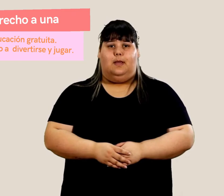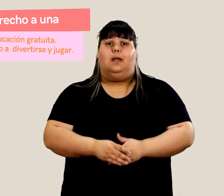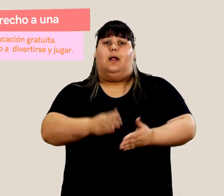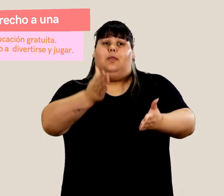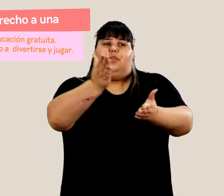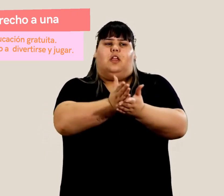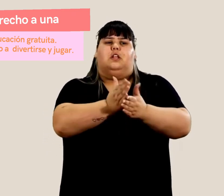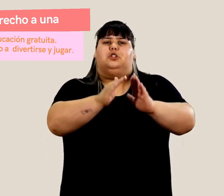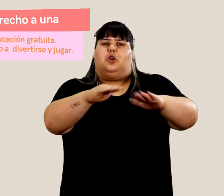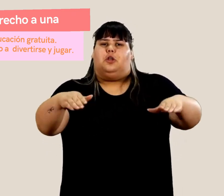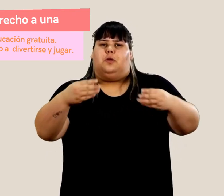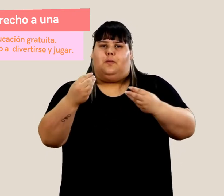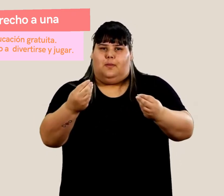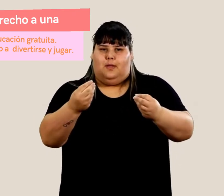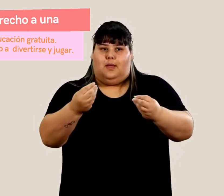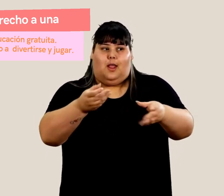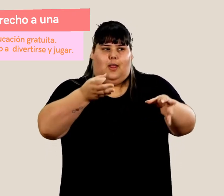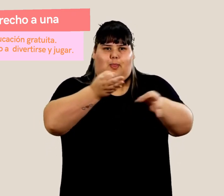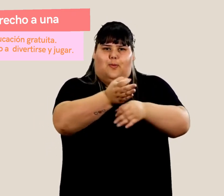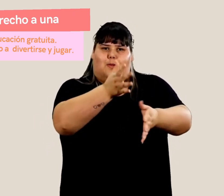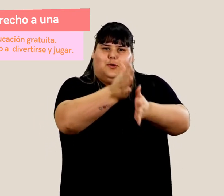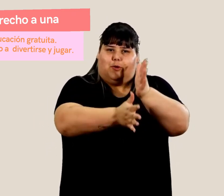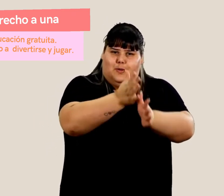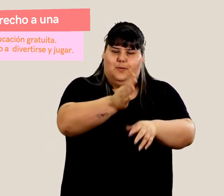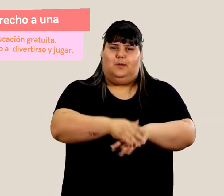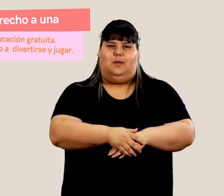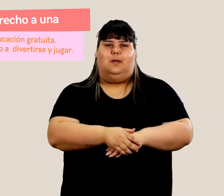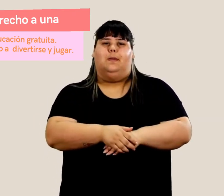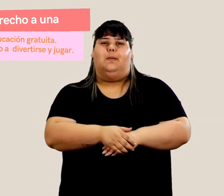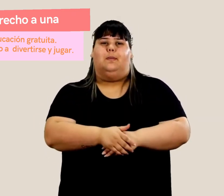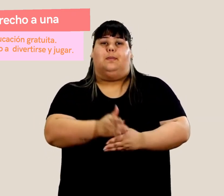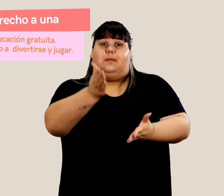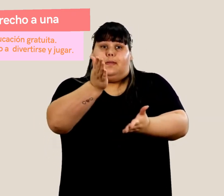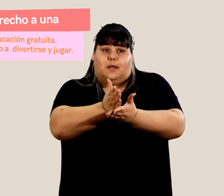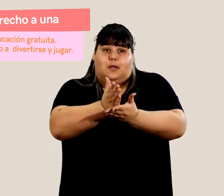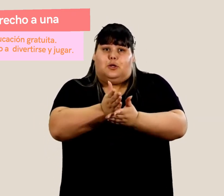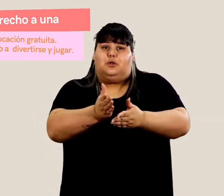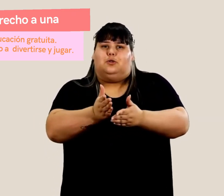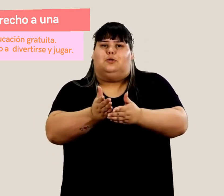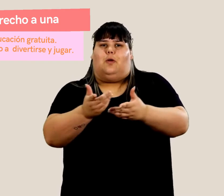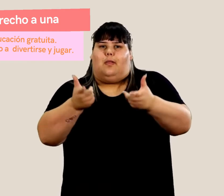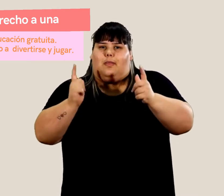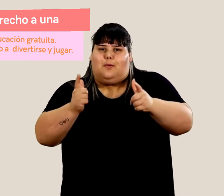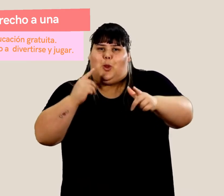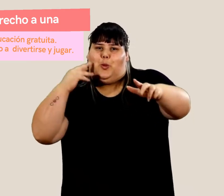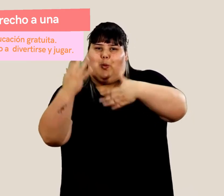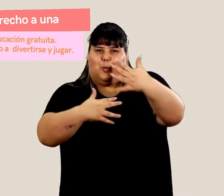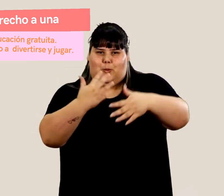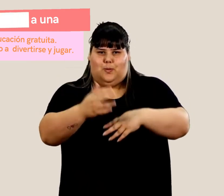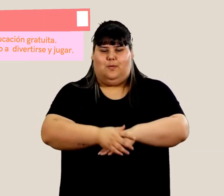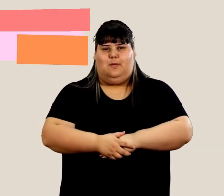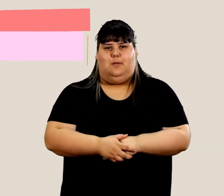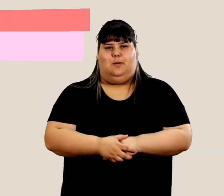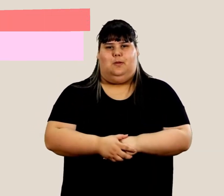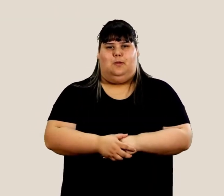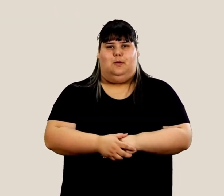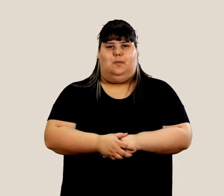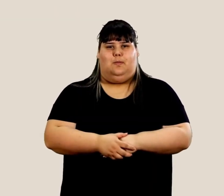Derecho a una educación gratuita. Derecho a divertirse y jugar. El